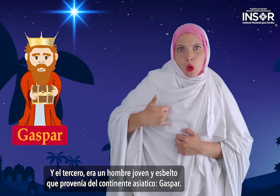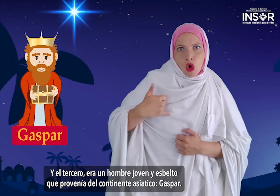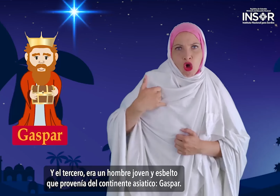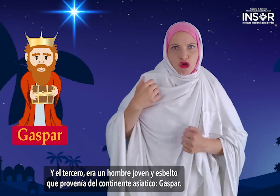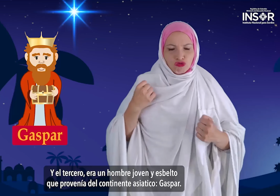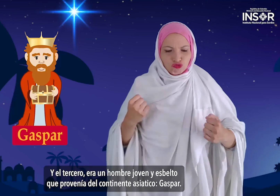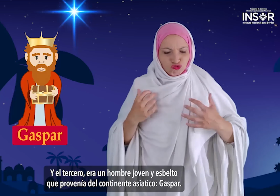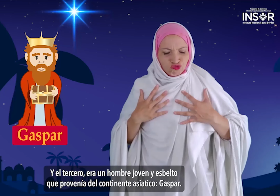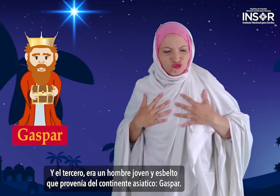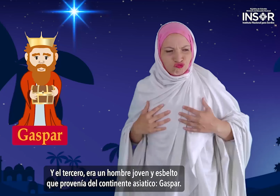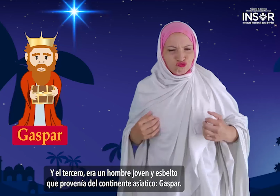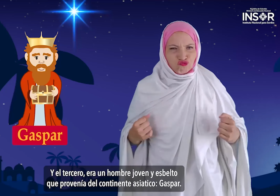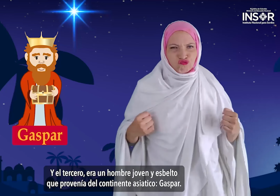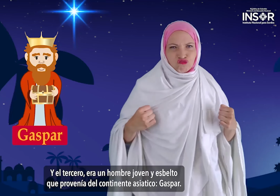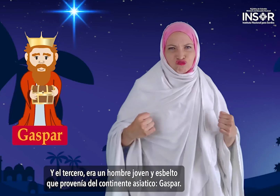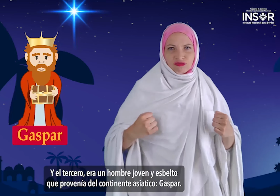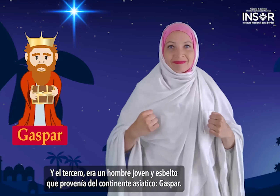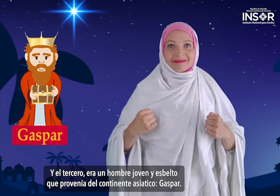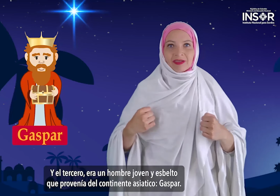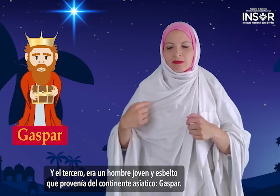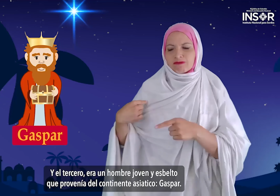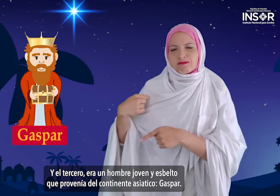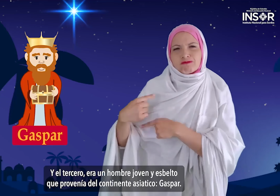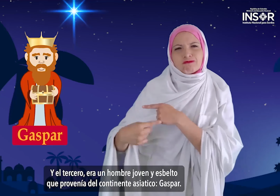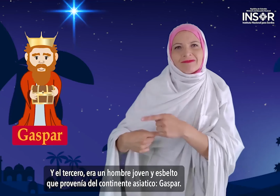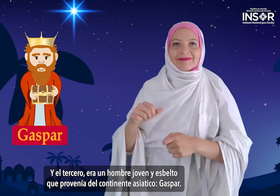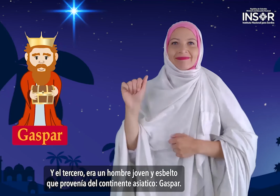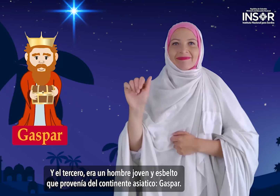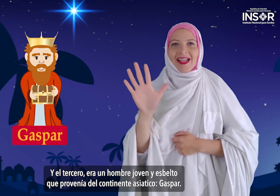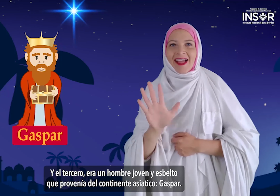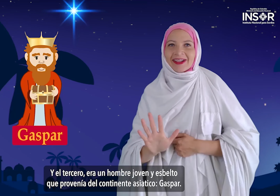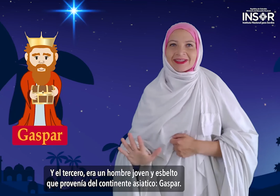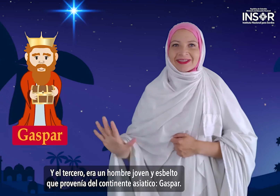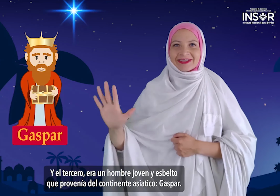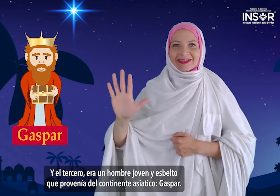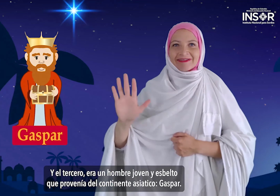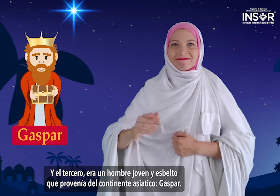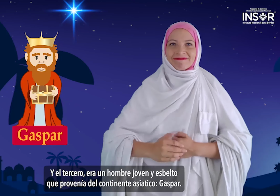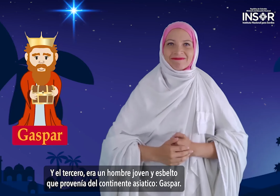joven y esbelto, que provenía del continente asiático, Gaspar.